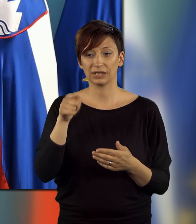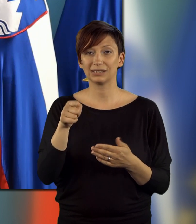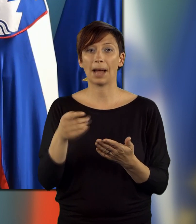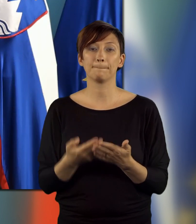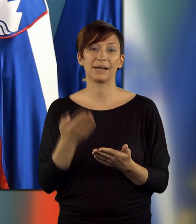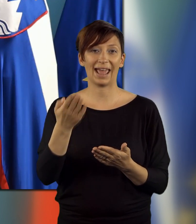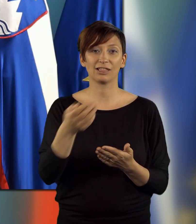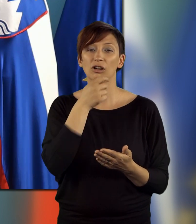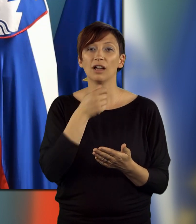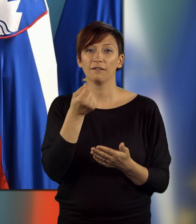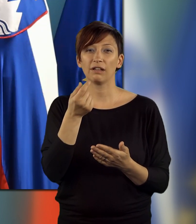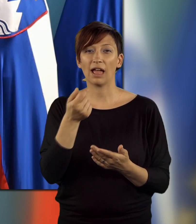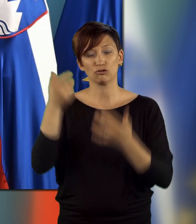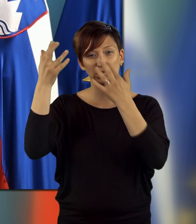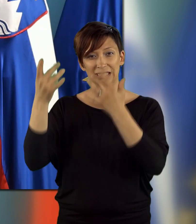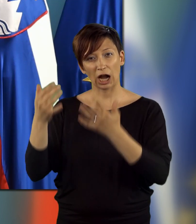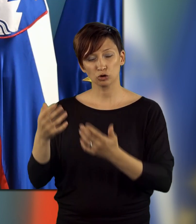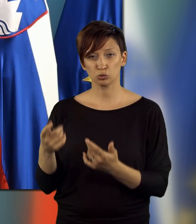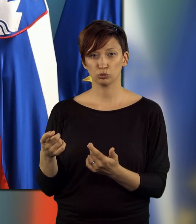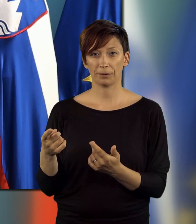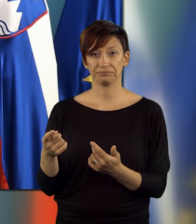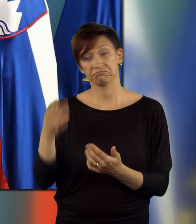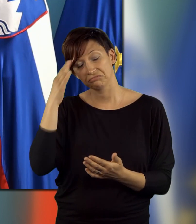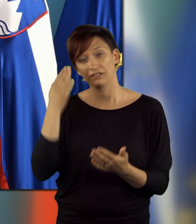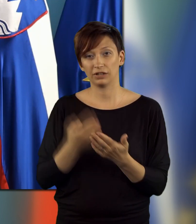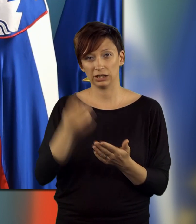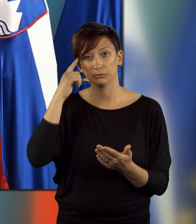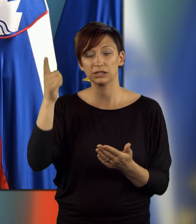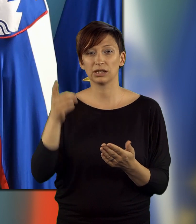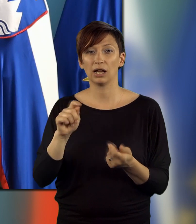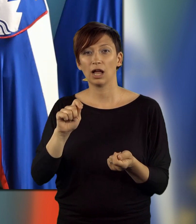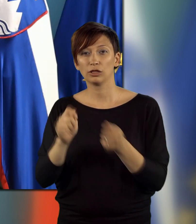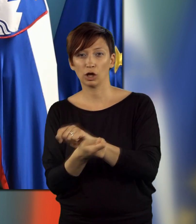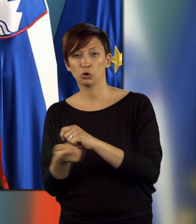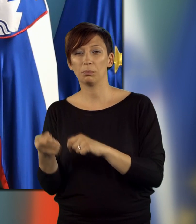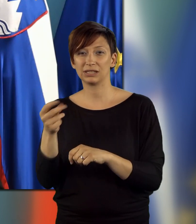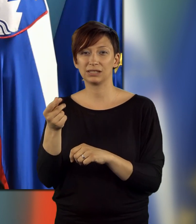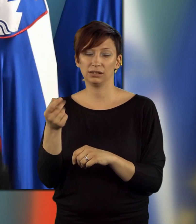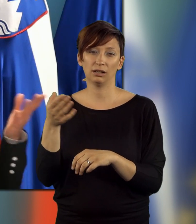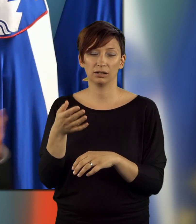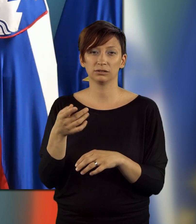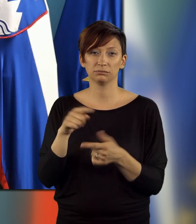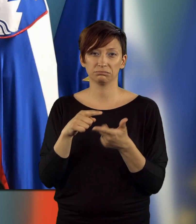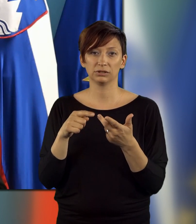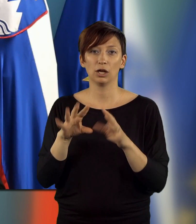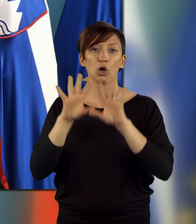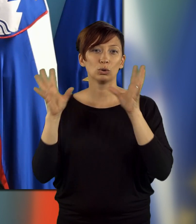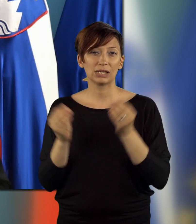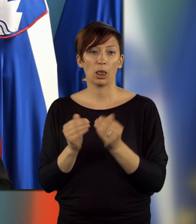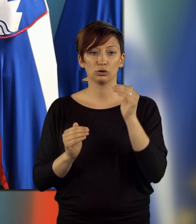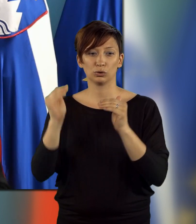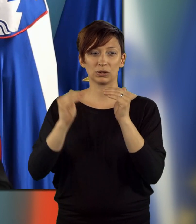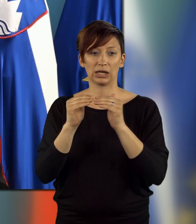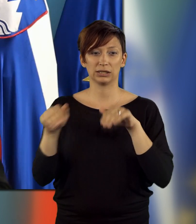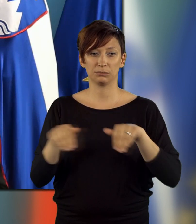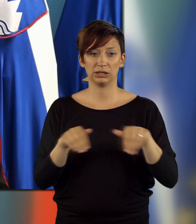rekla, ta predlog finančnih izračunov, verjetno mislite nadomestila in vsega tega, je